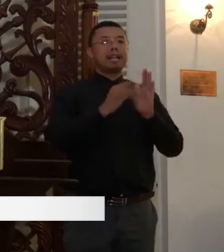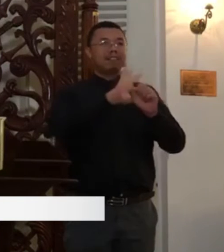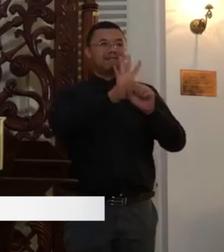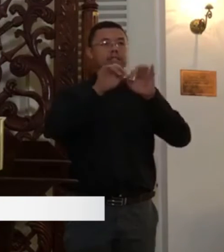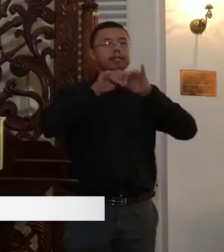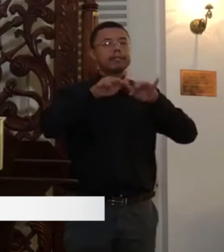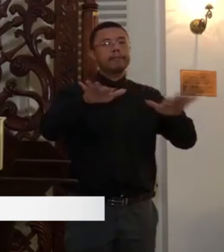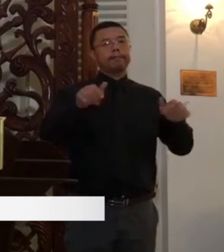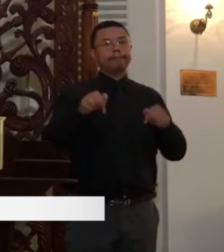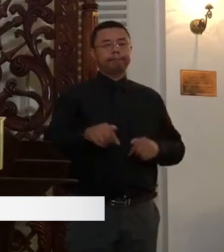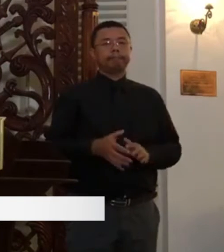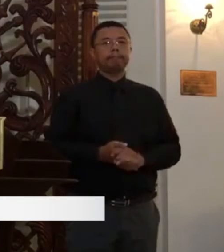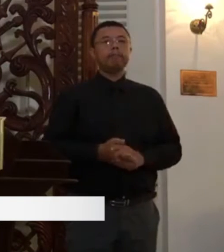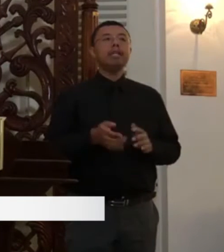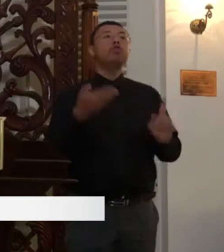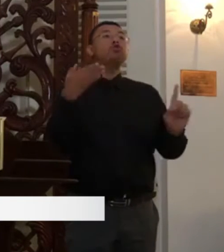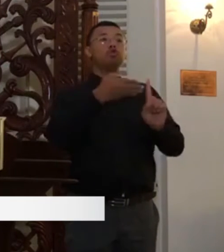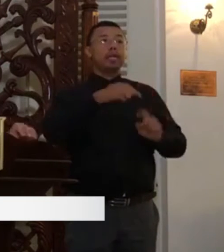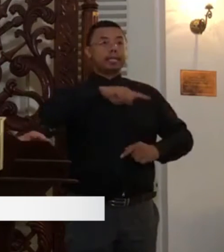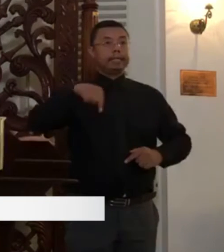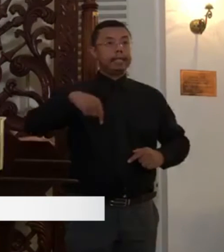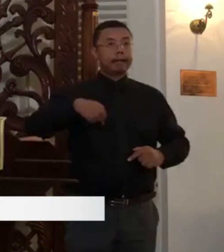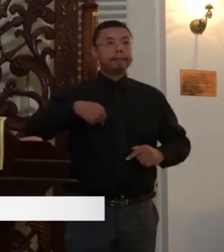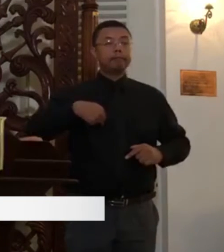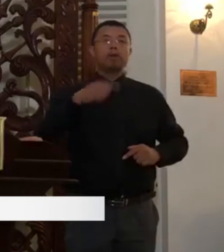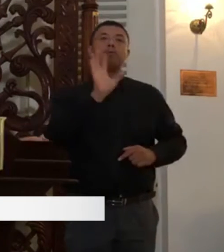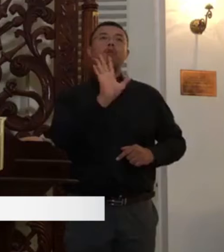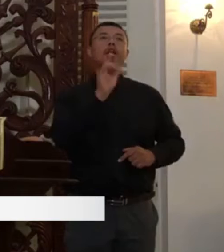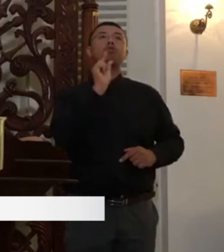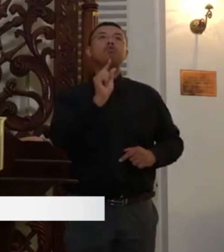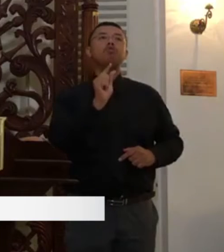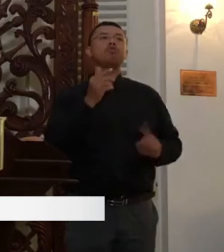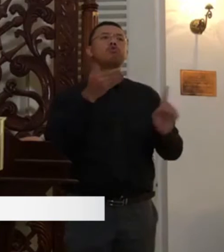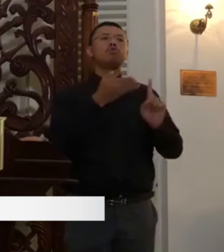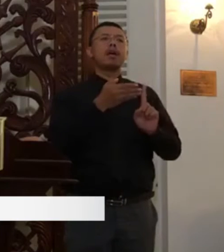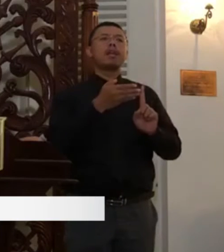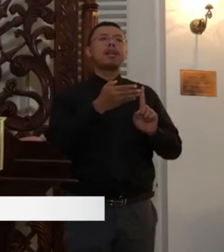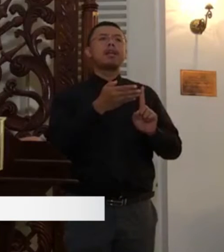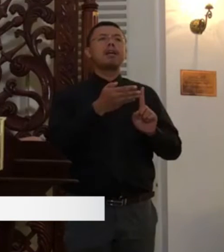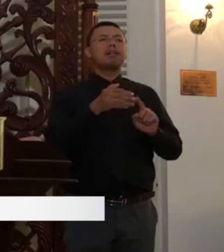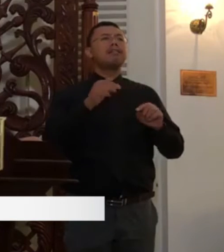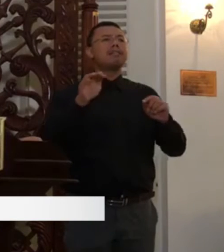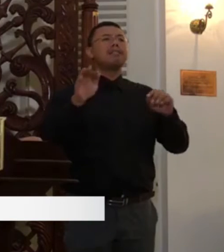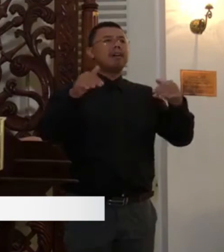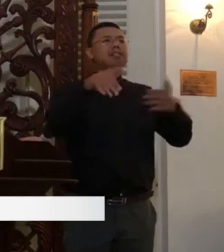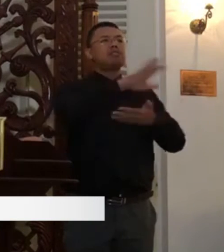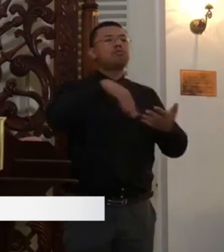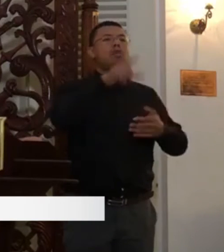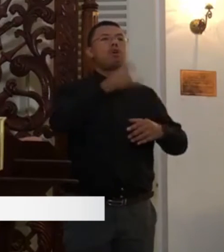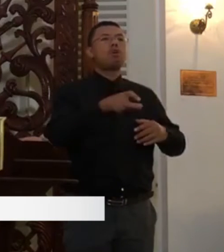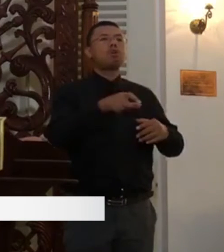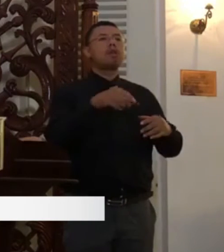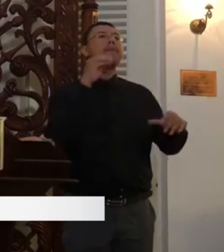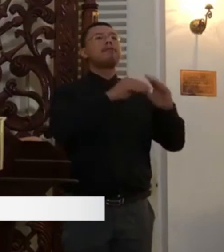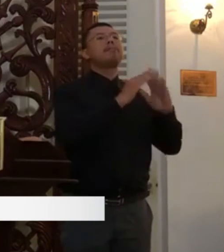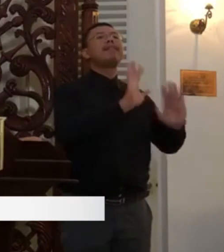COVID ini. Jadi tujuan kita bukan bertujuan untuk mengajak semua orang di rumah.